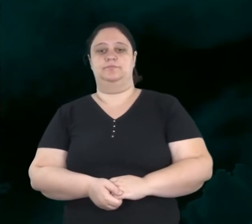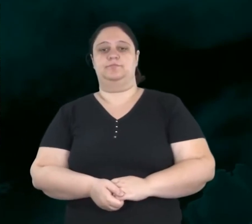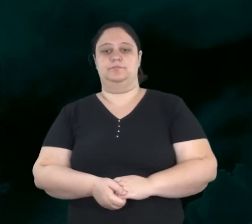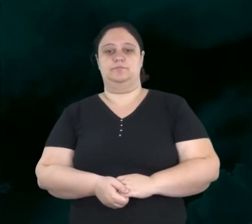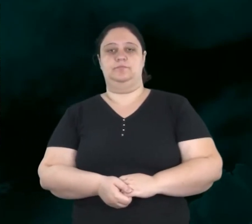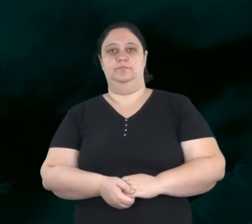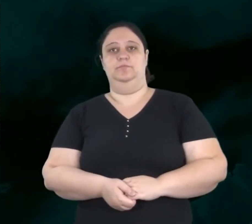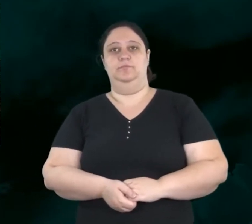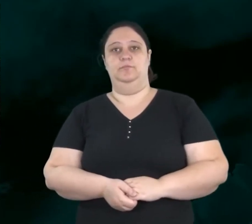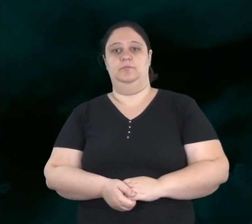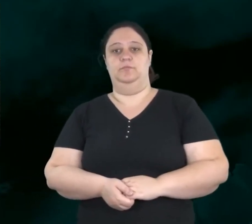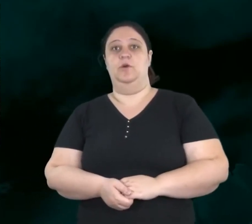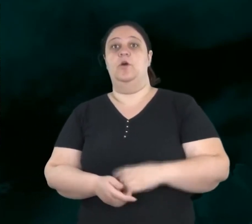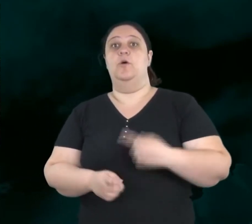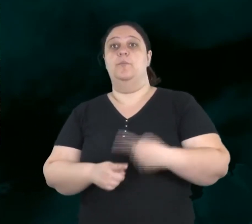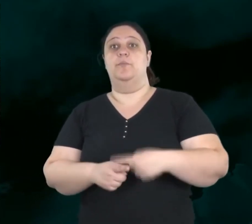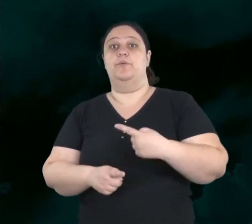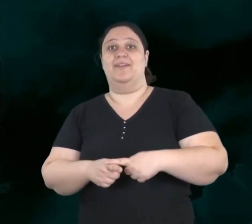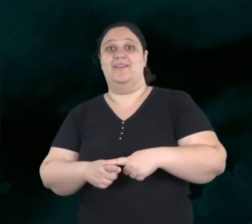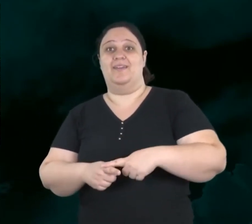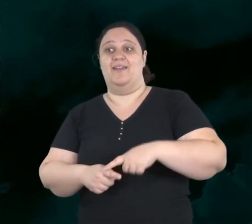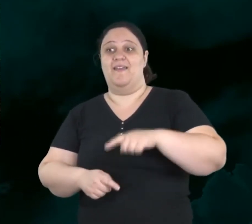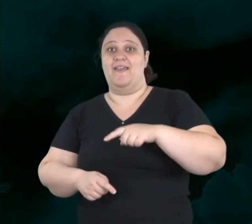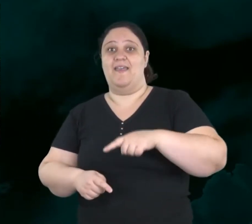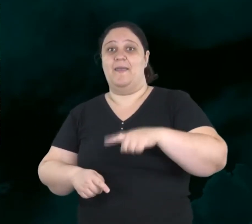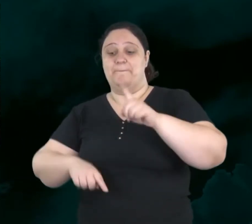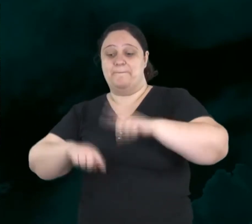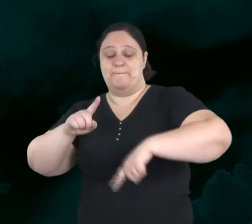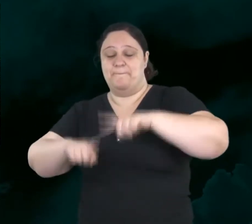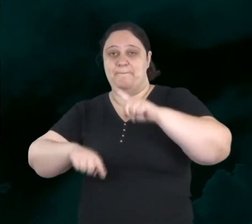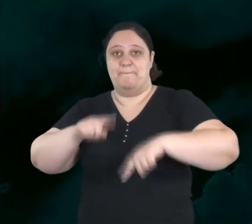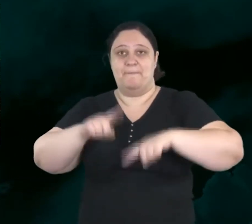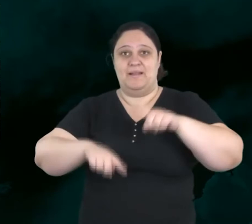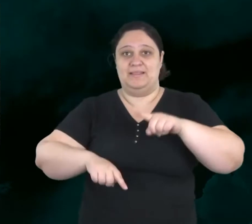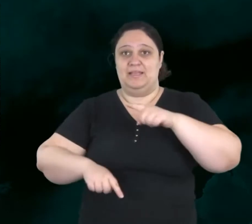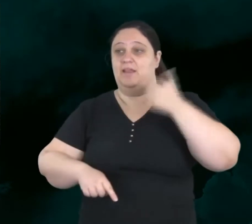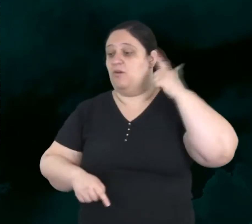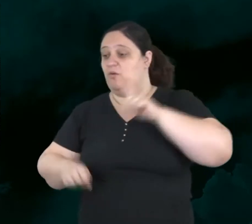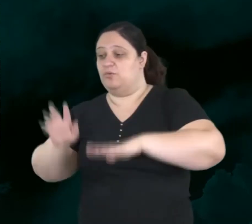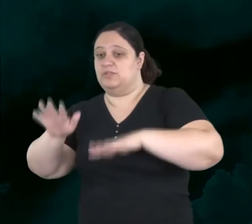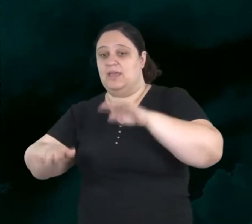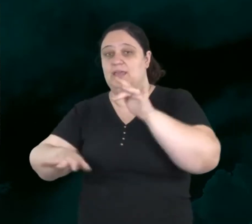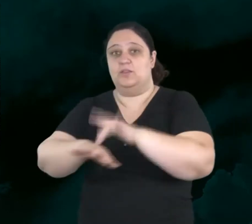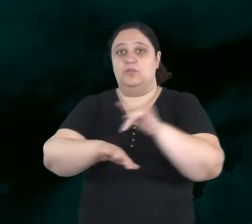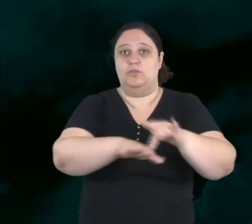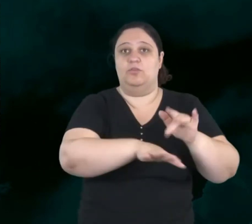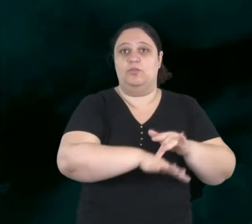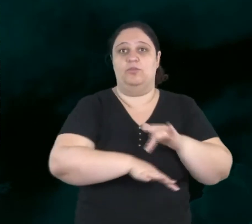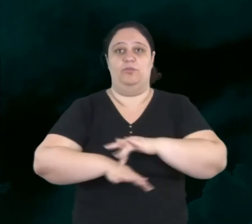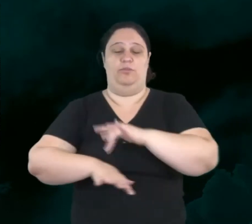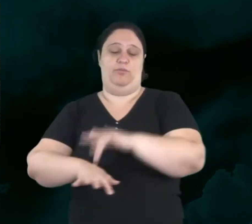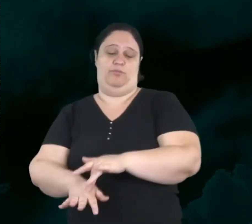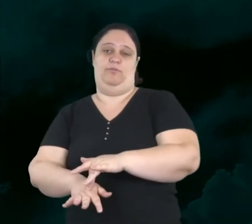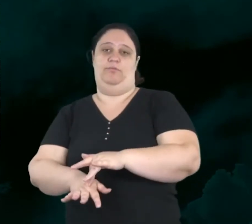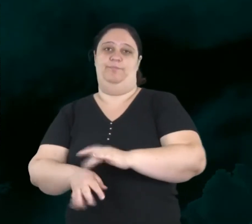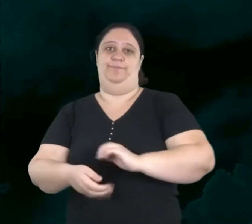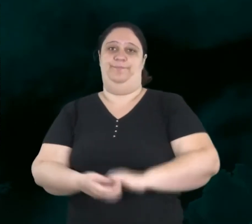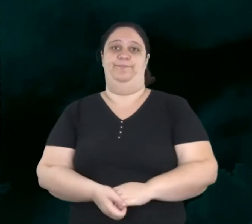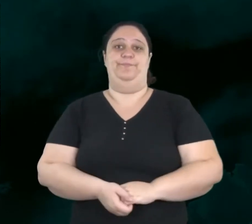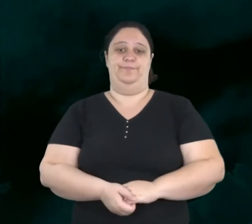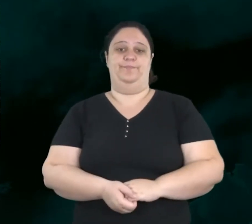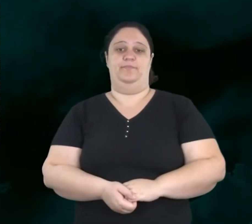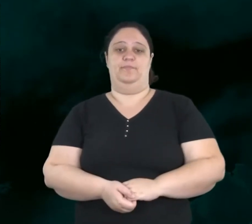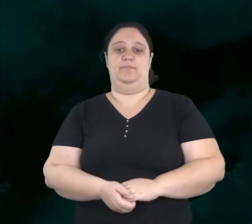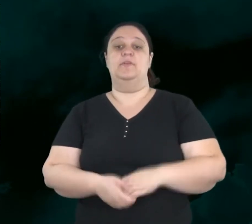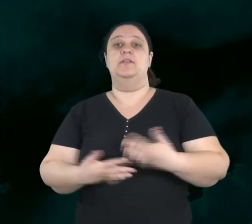mundo físico, o mundo físico em que nos envolvemos. E nós captamos, né, por meio